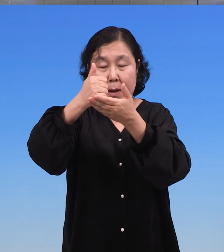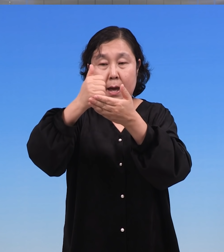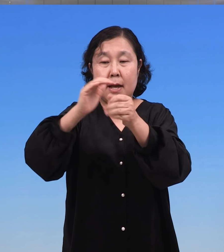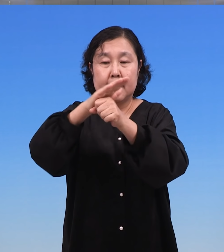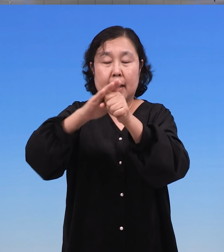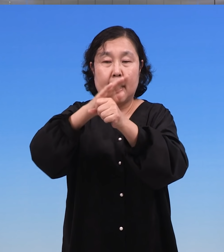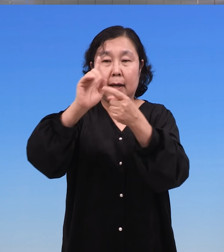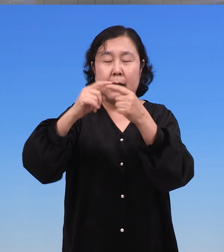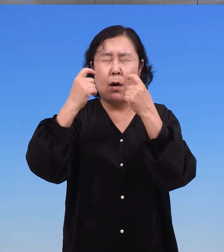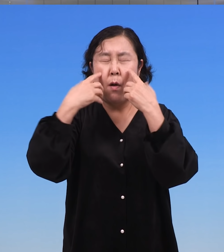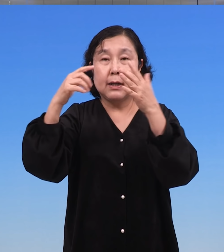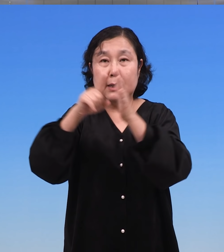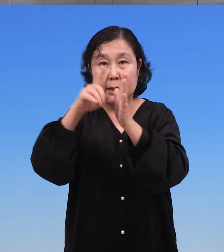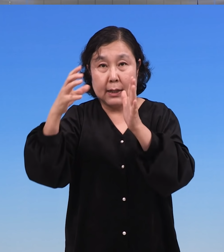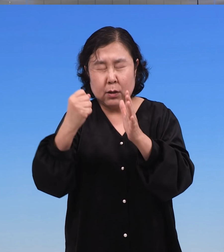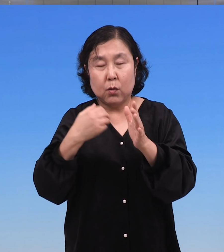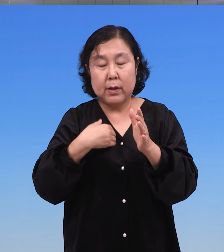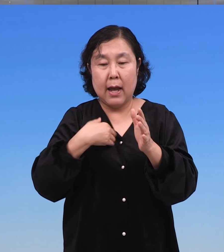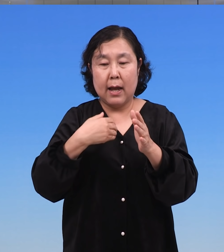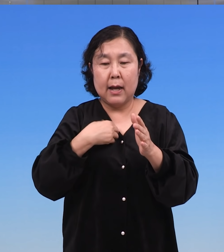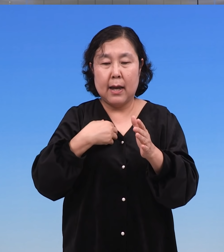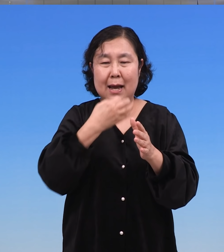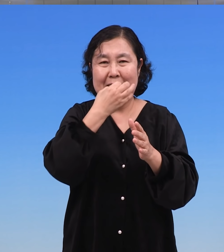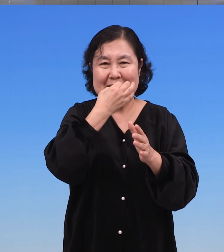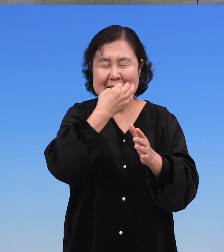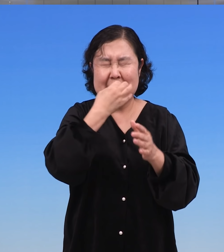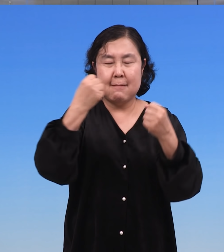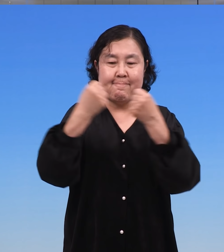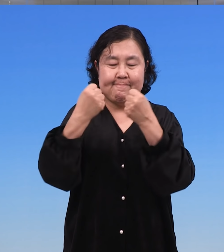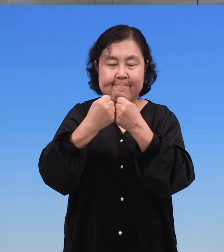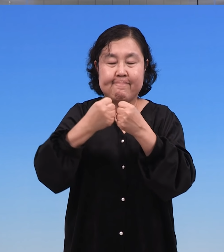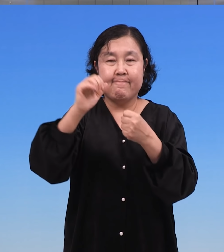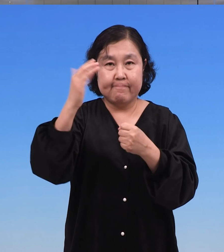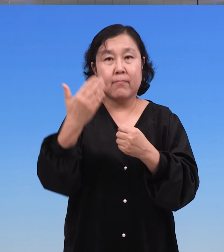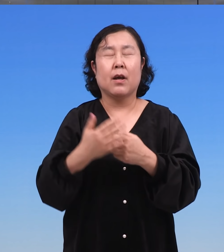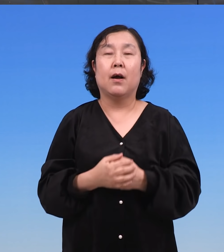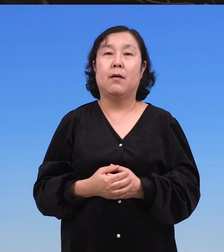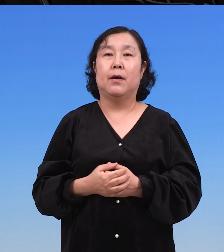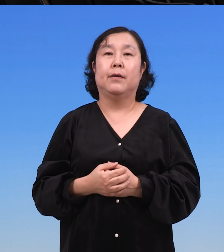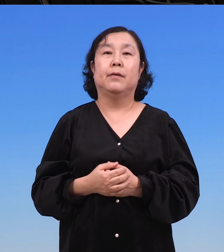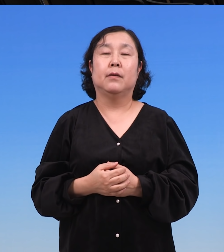대한 확신을 가지고 내 본능과 싸워야 된다는 겁니다.